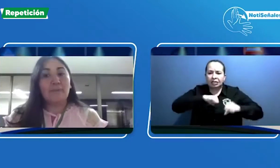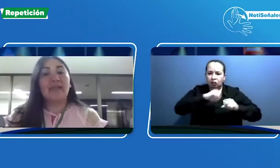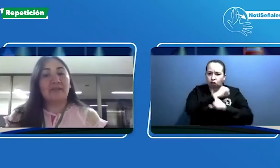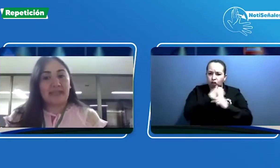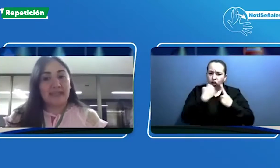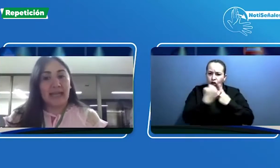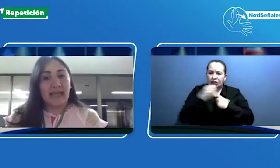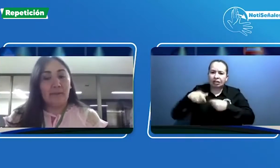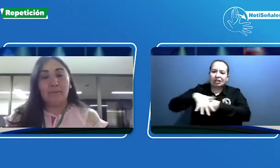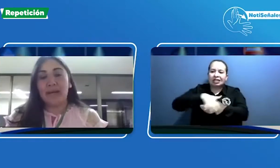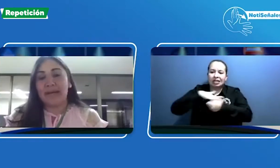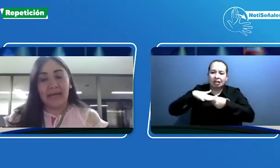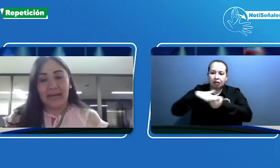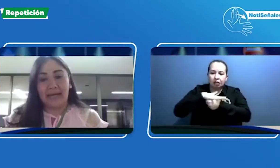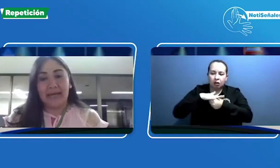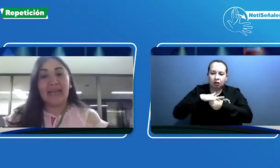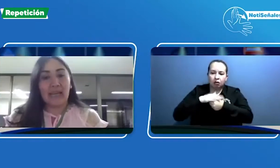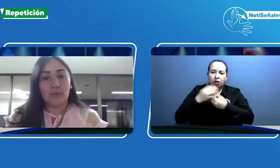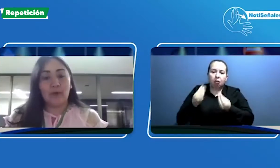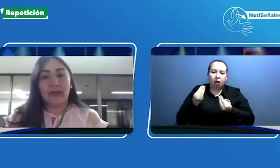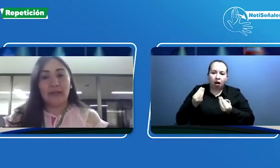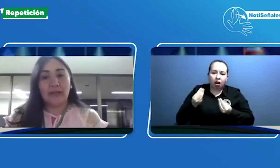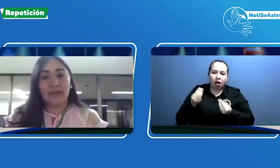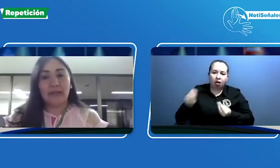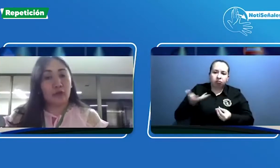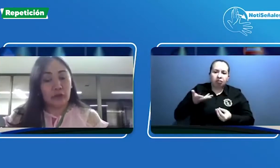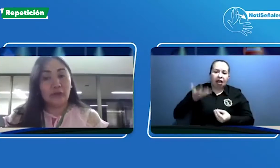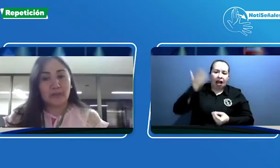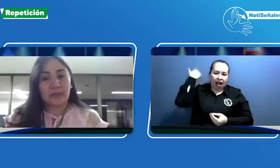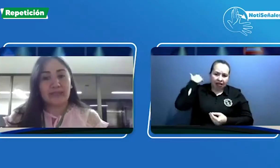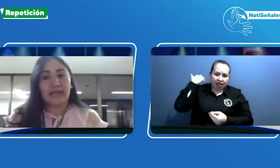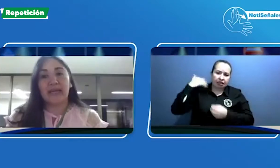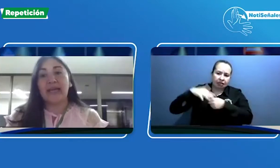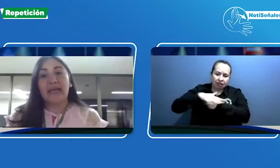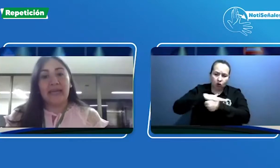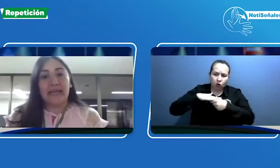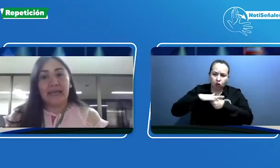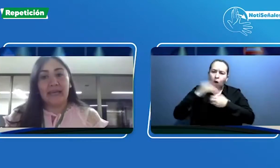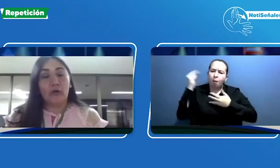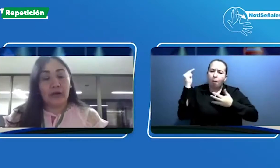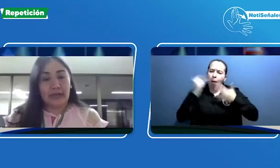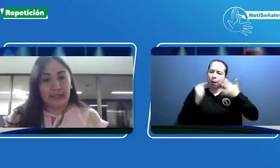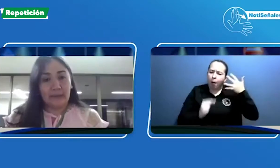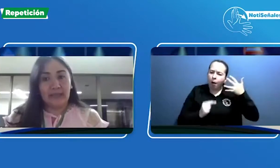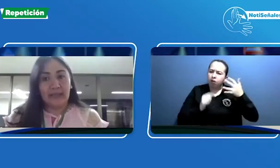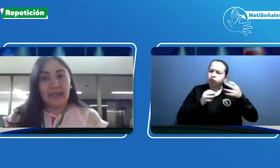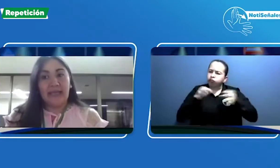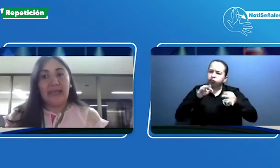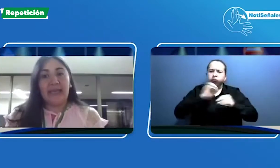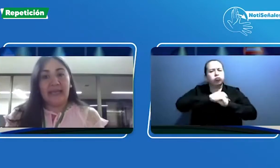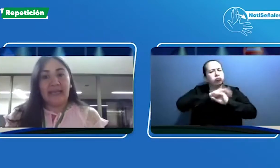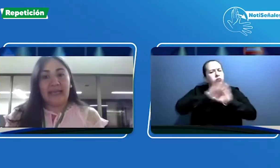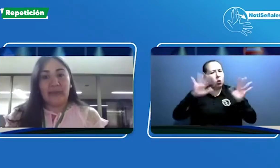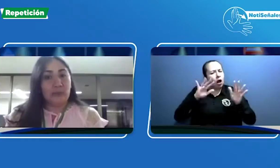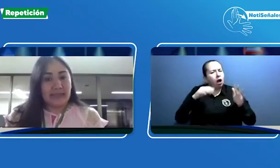manifestada para la época y nos precisara concretamente